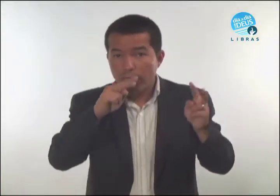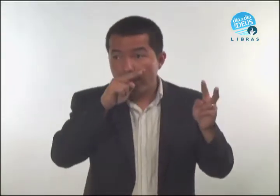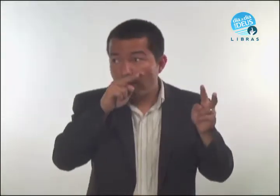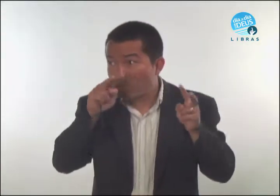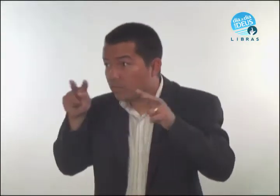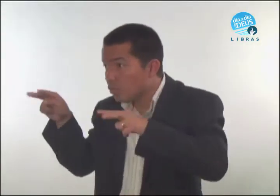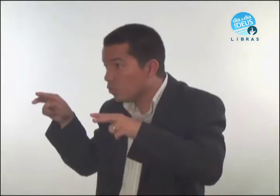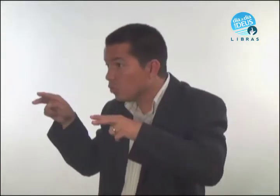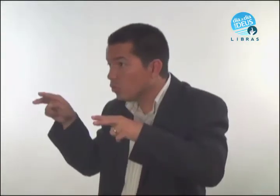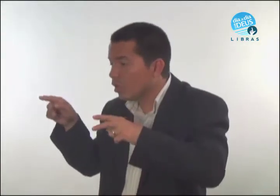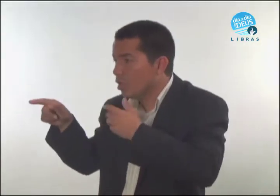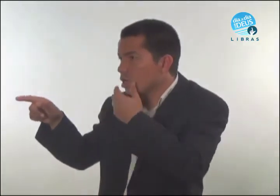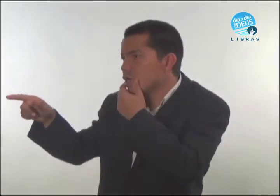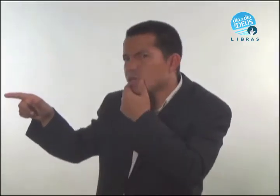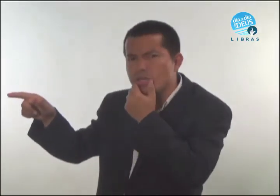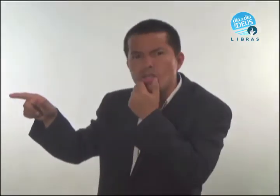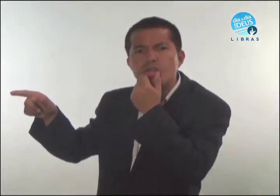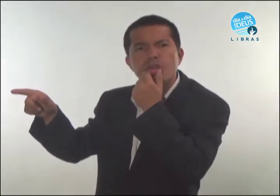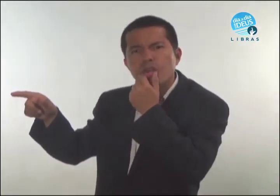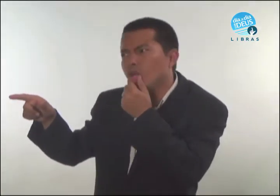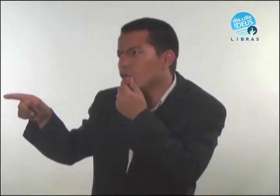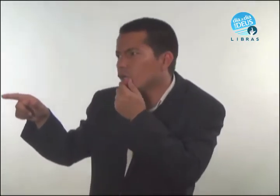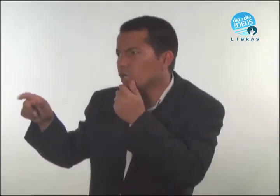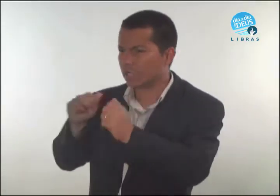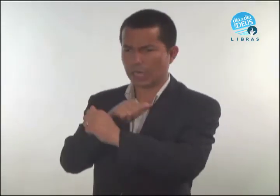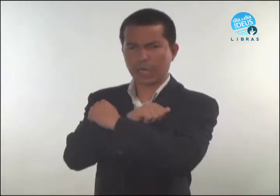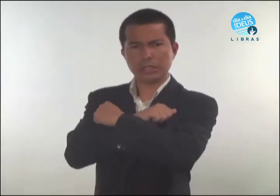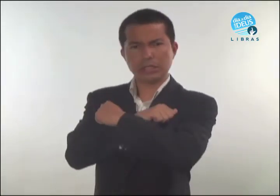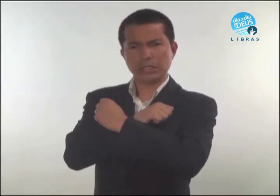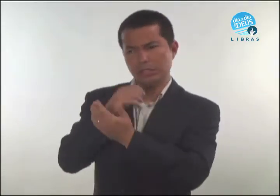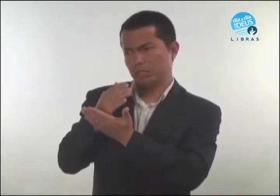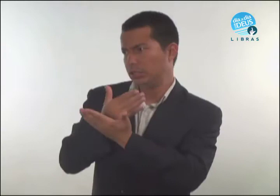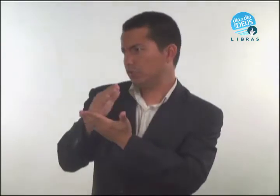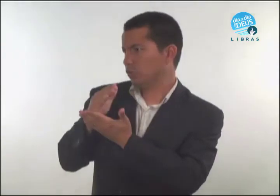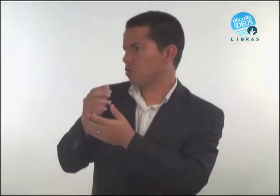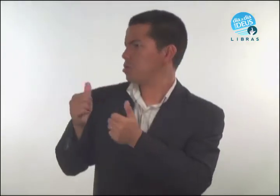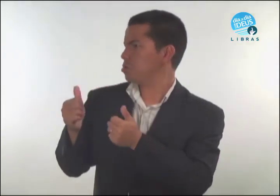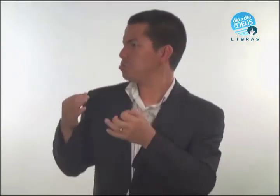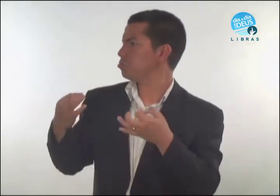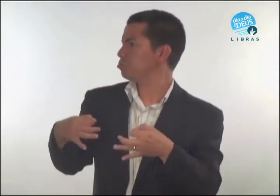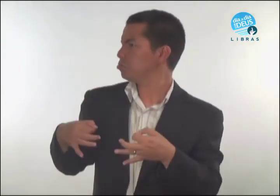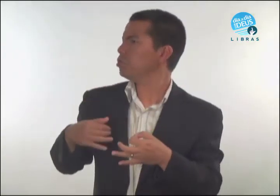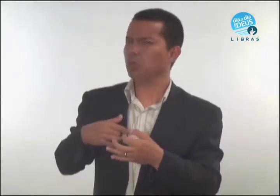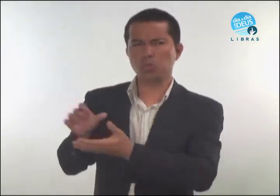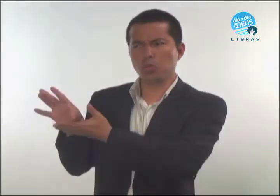hipocrisia cristã. Aquele princípio que a gente vê nos dias de hoje, de um povo que não